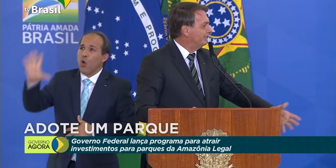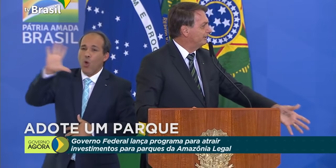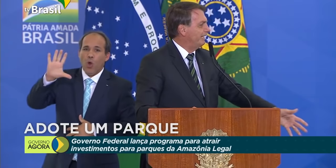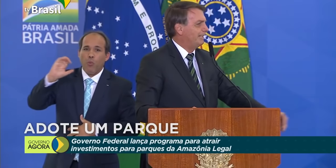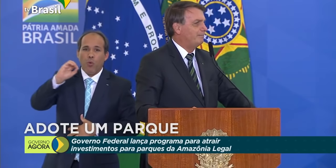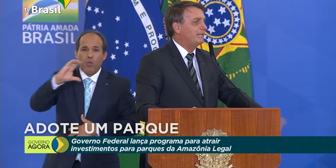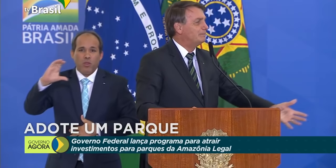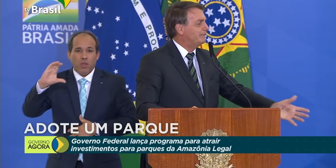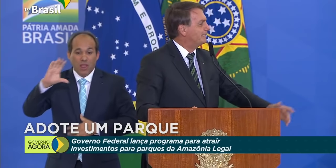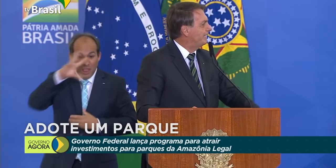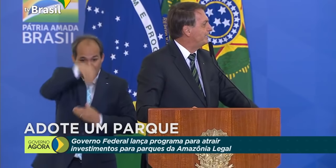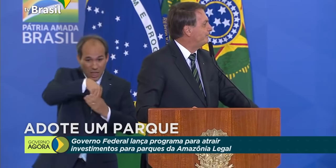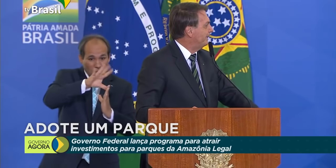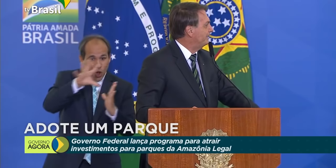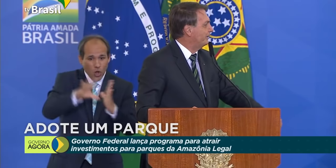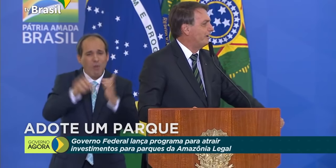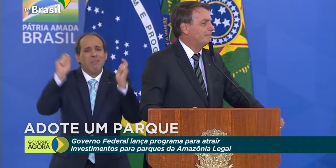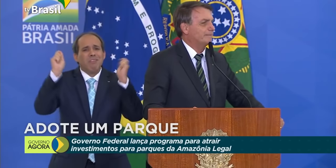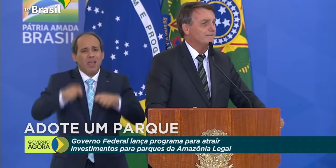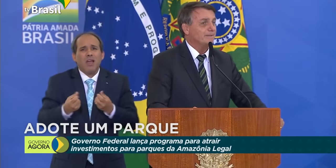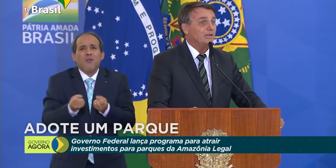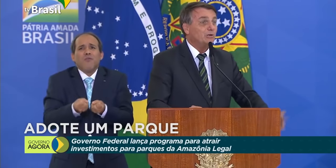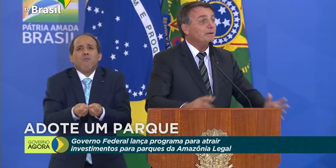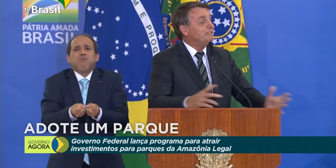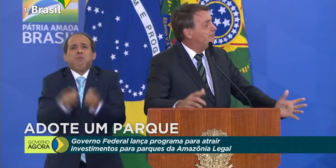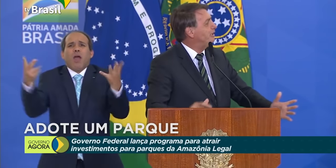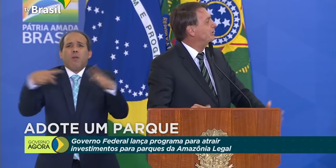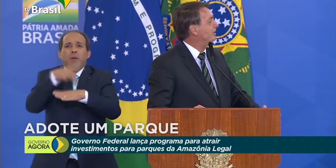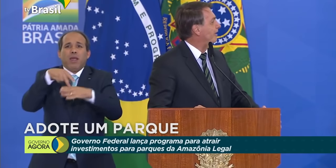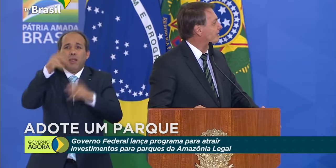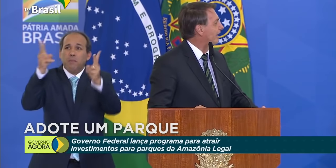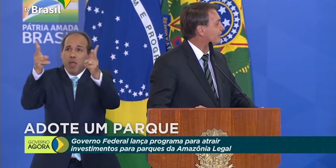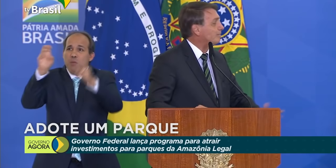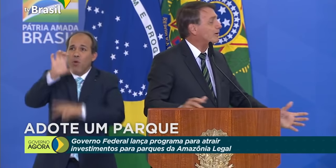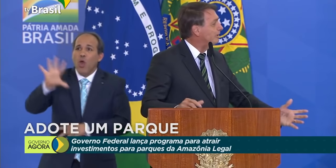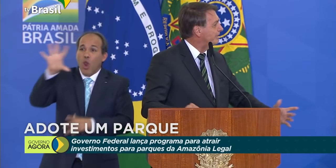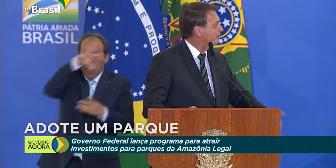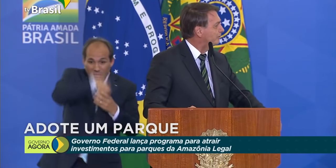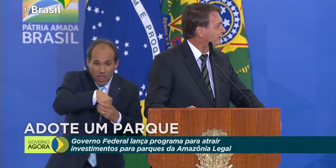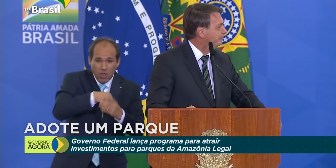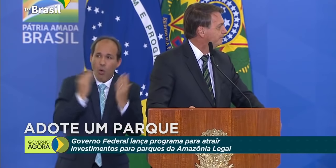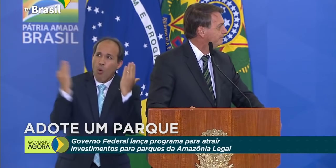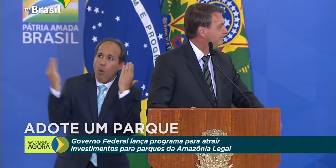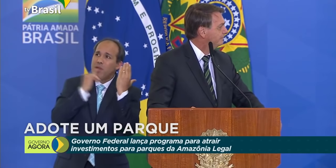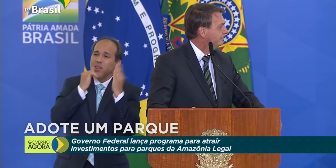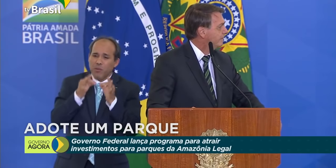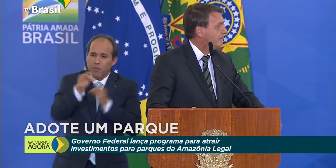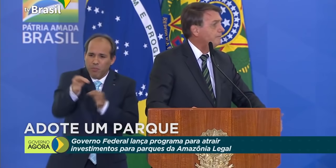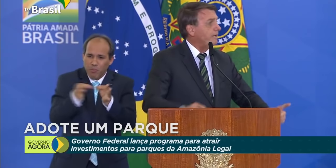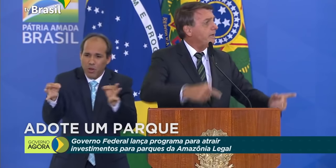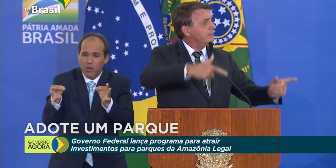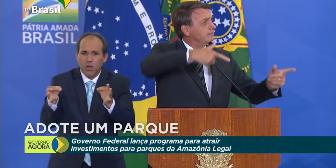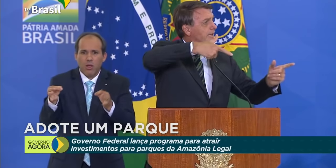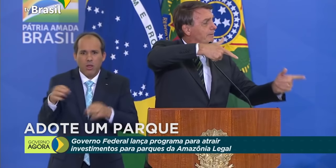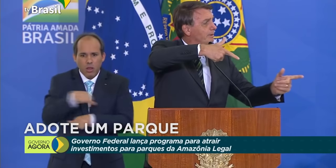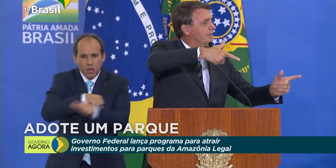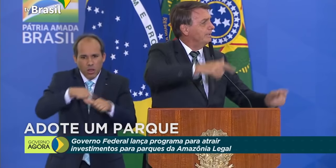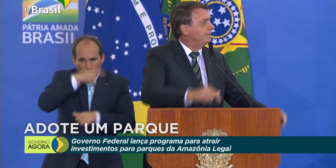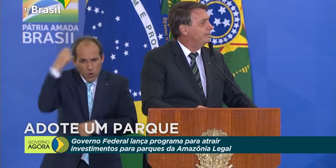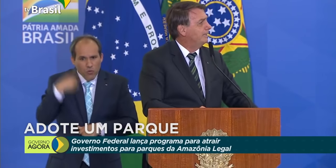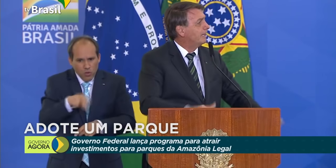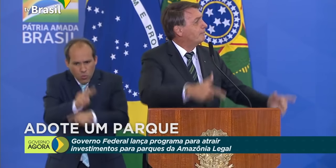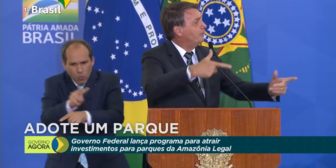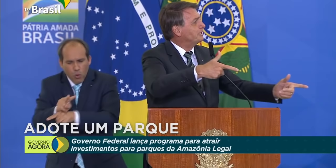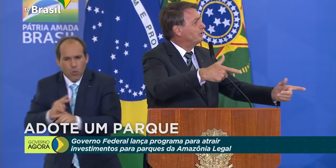e cabe dentro dela mais de uma dezena de países da Europa como é difícil Ricardo Salles toma conta disso tudo e venha